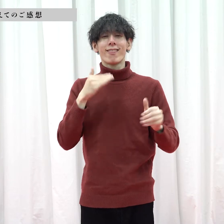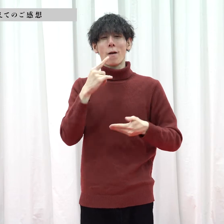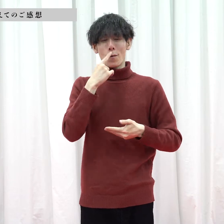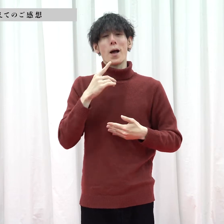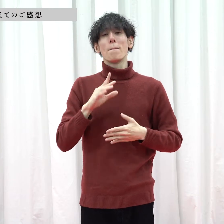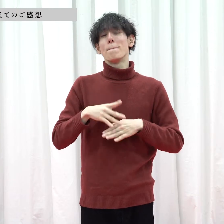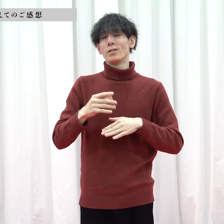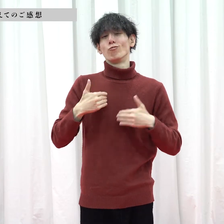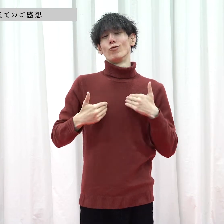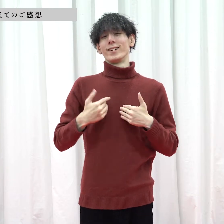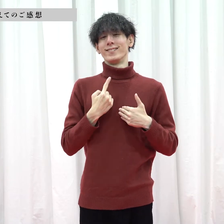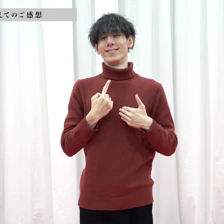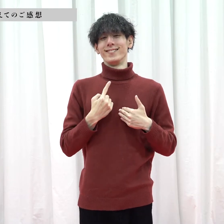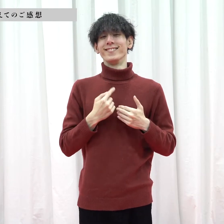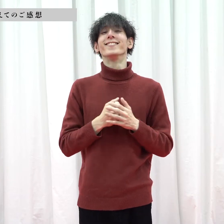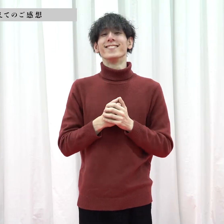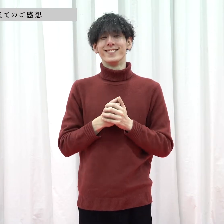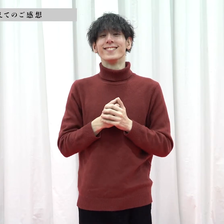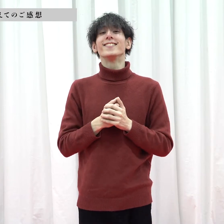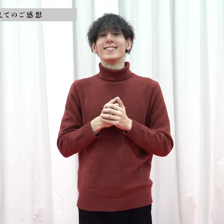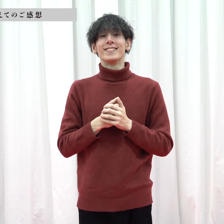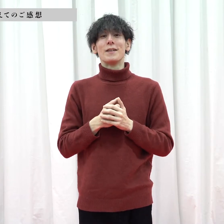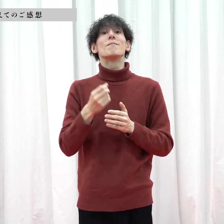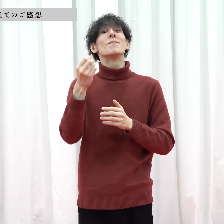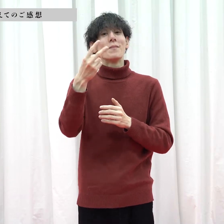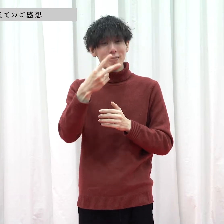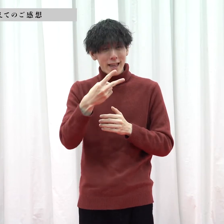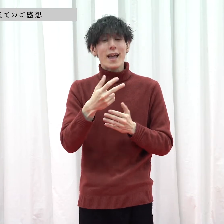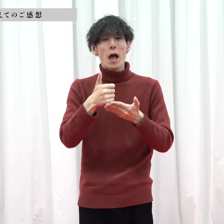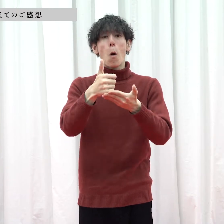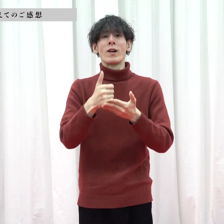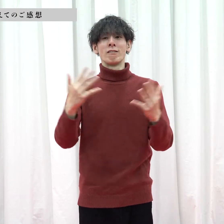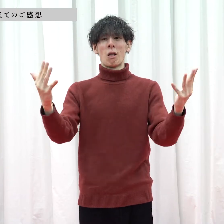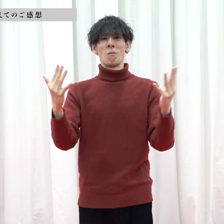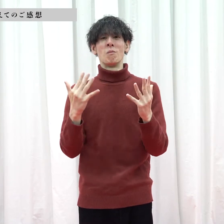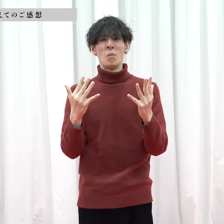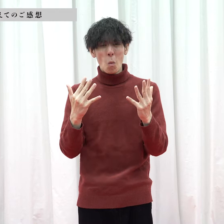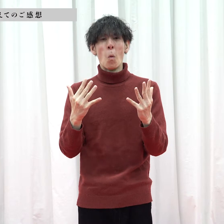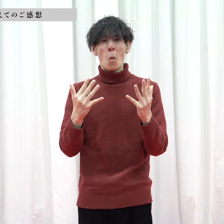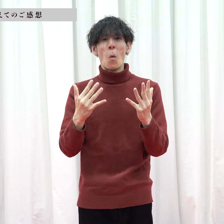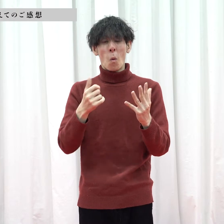天気のいい中でパフォーマンスできたことがとても嬉しかったです。またお客様